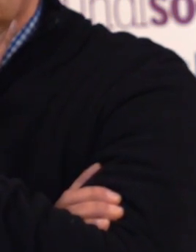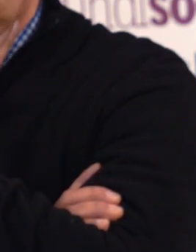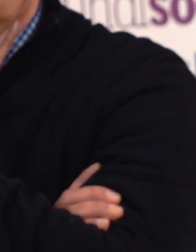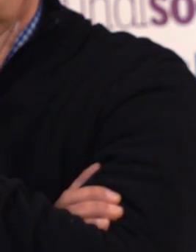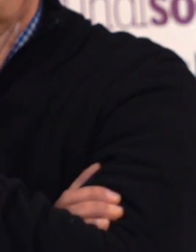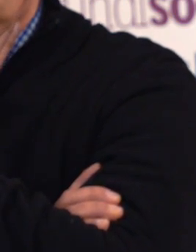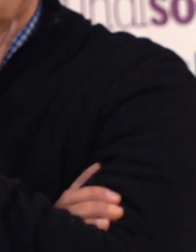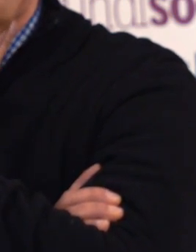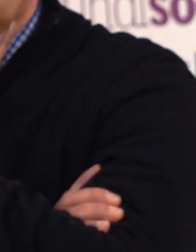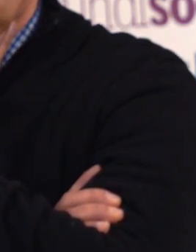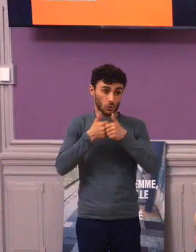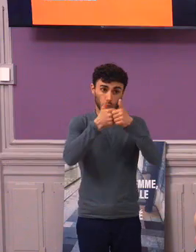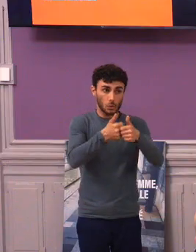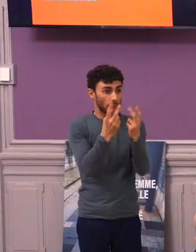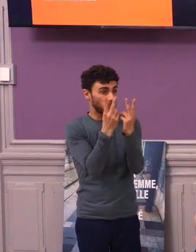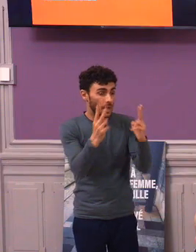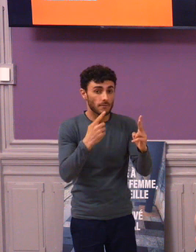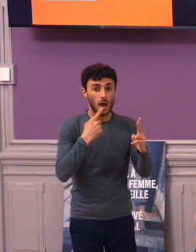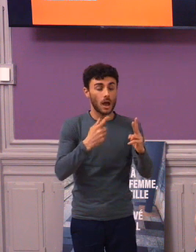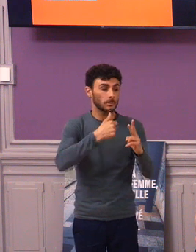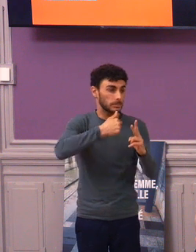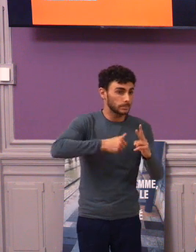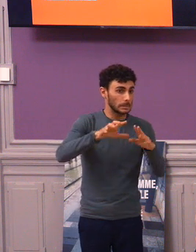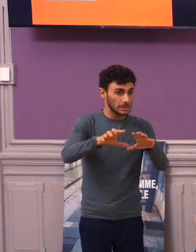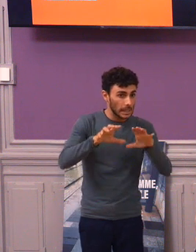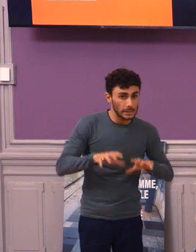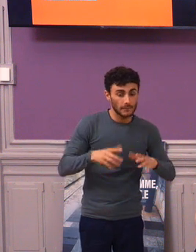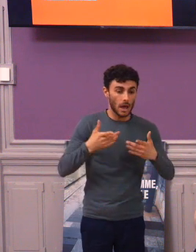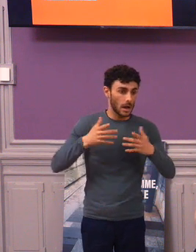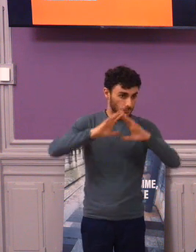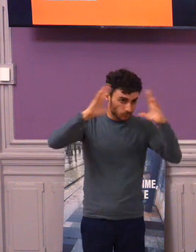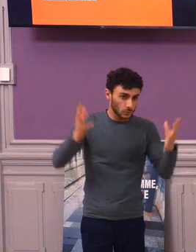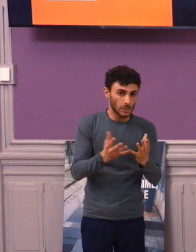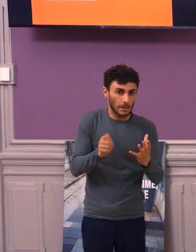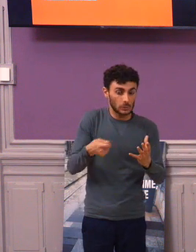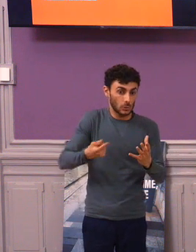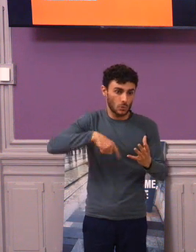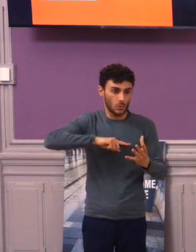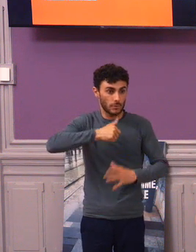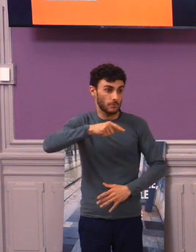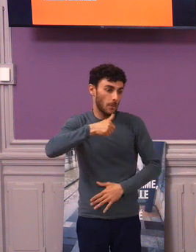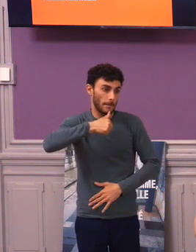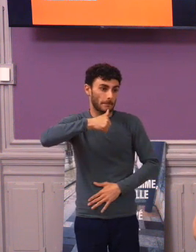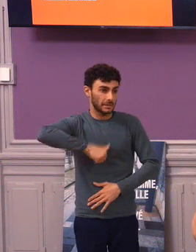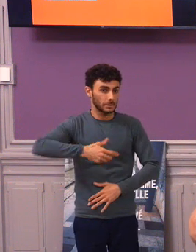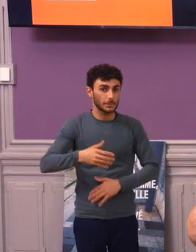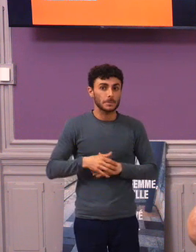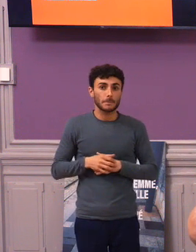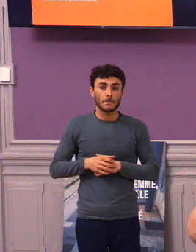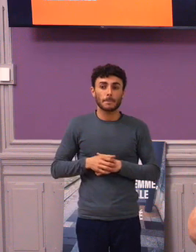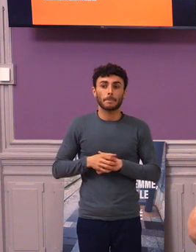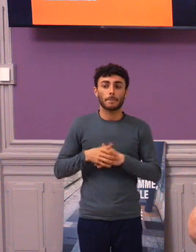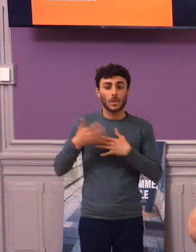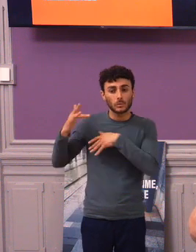il y a la vie et puis voilà il y a des contraintes administratives et des lourdeurs mais c'est comme ça donc il faut être patient donc beaucoup d'améliorations